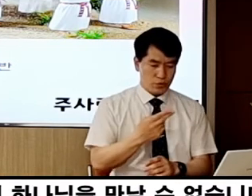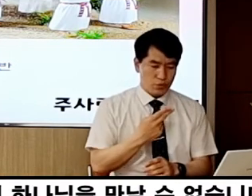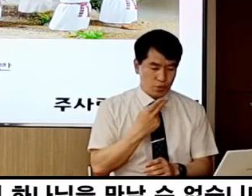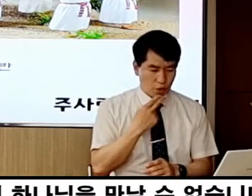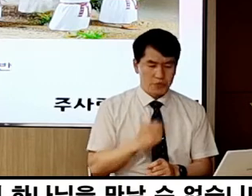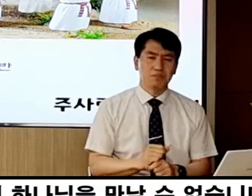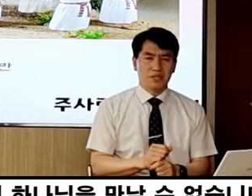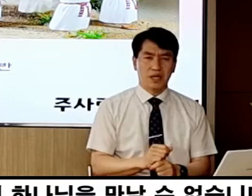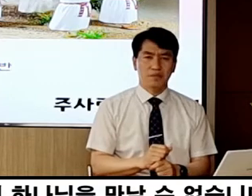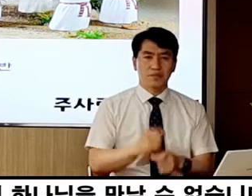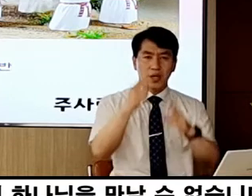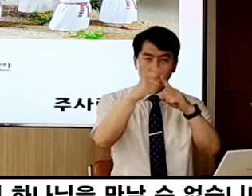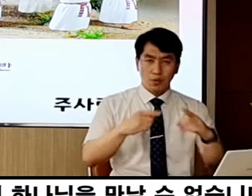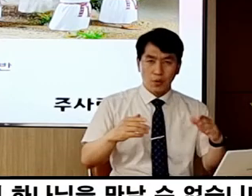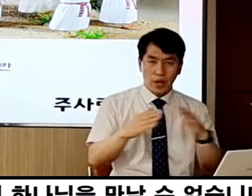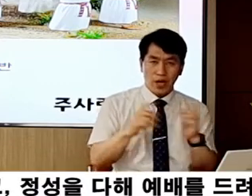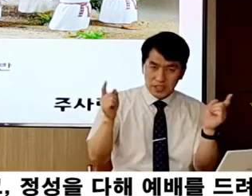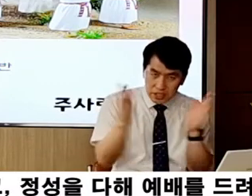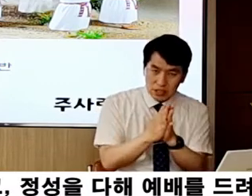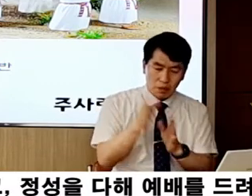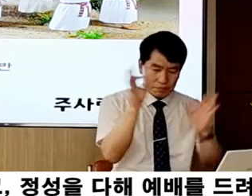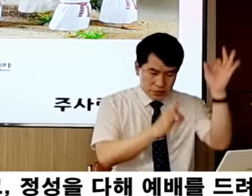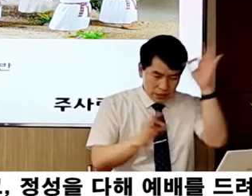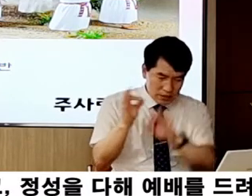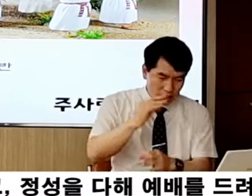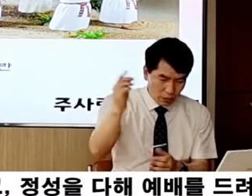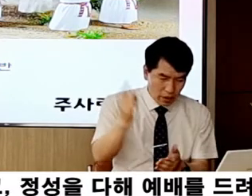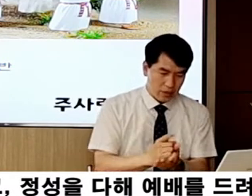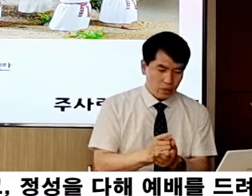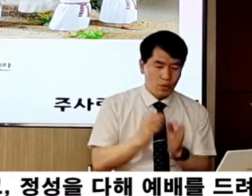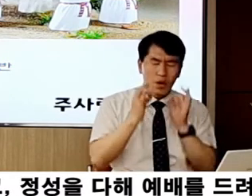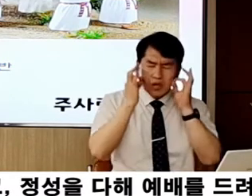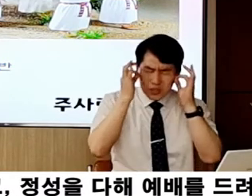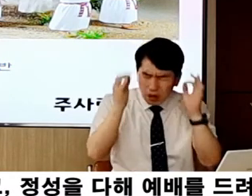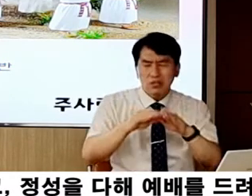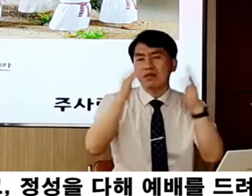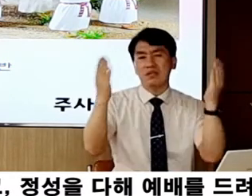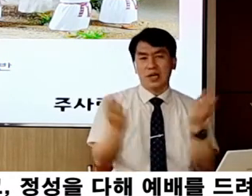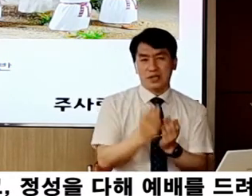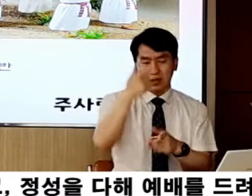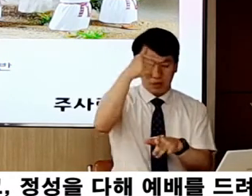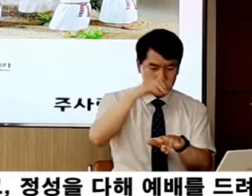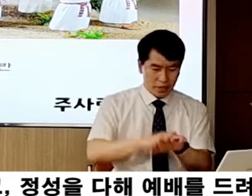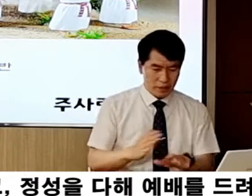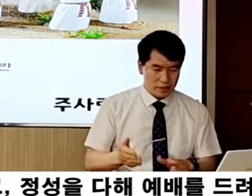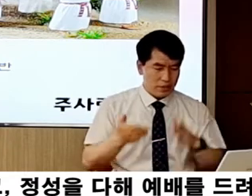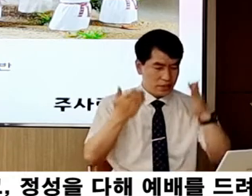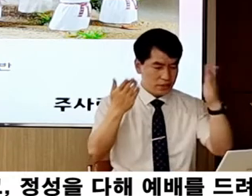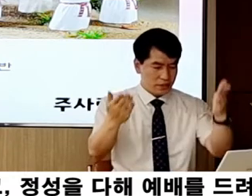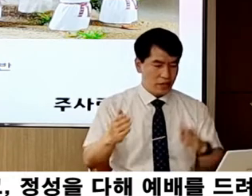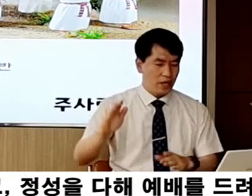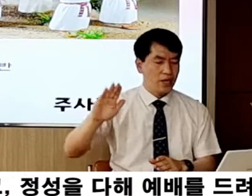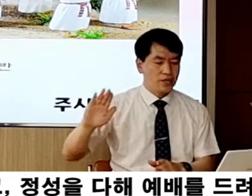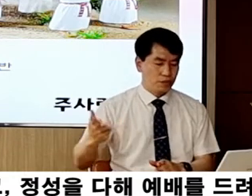수 없습니다. 교회에 직접 찾아와야 되고 정성을 다해서 예배를 드려야